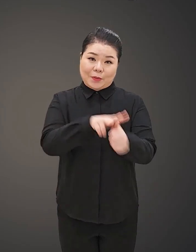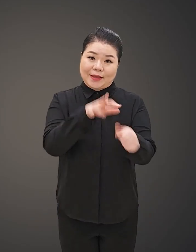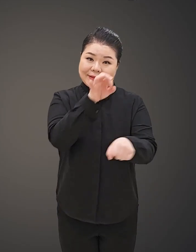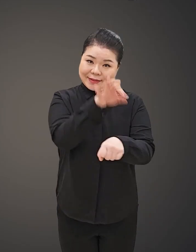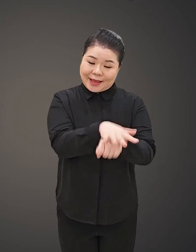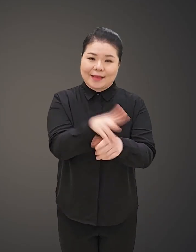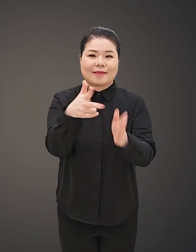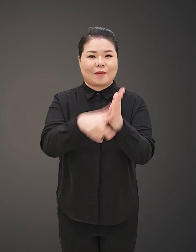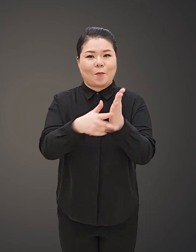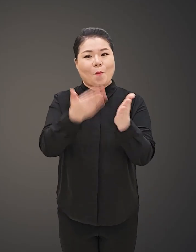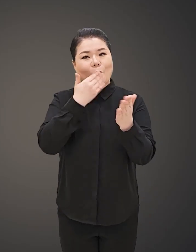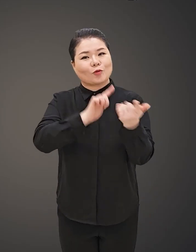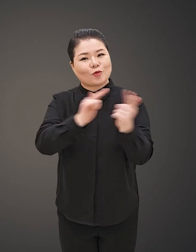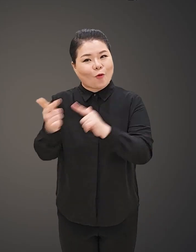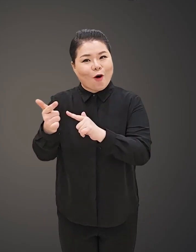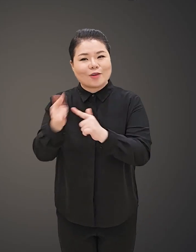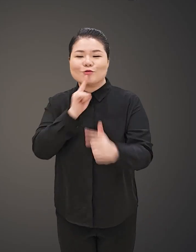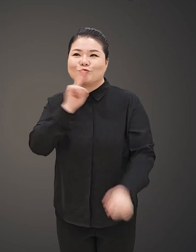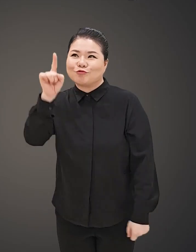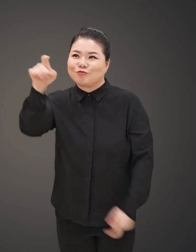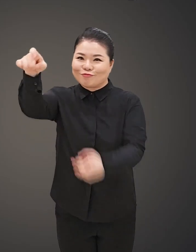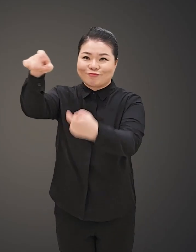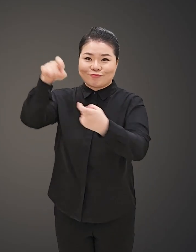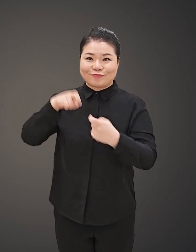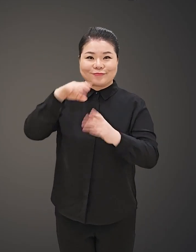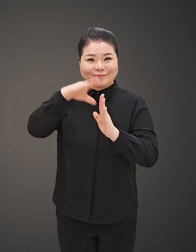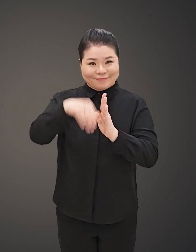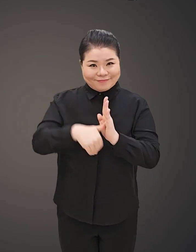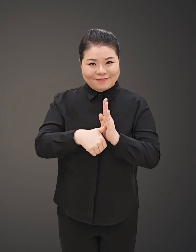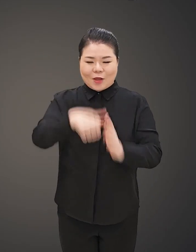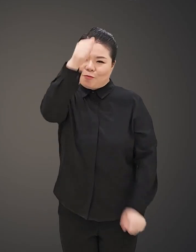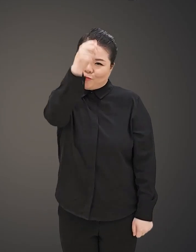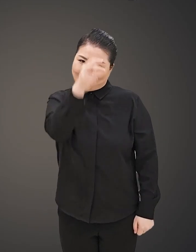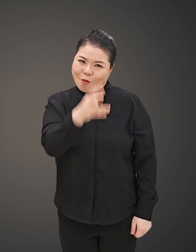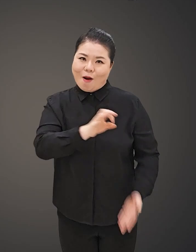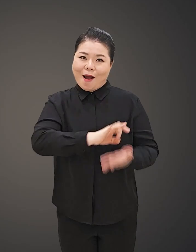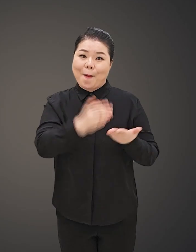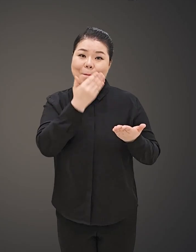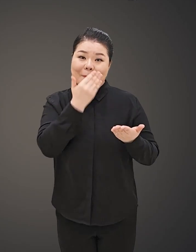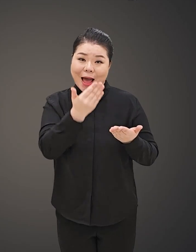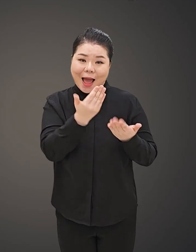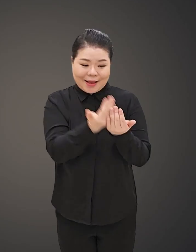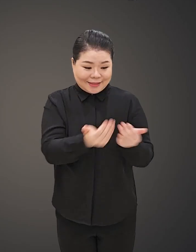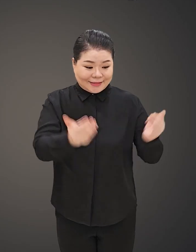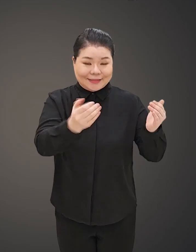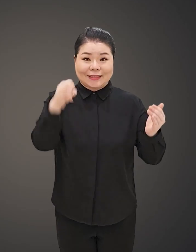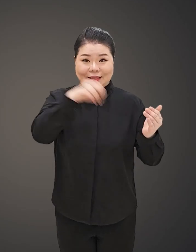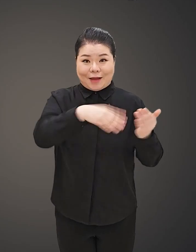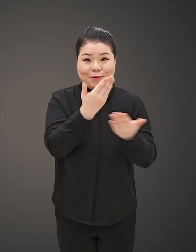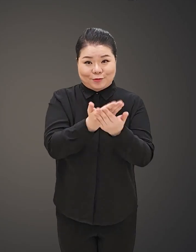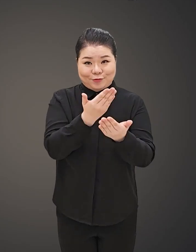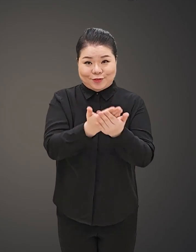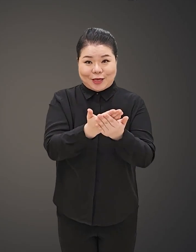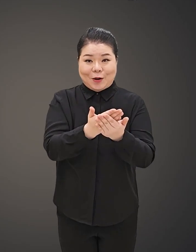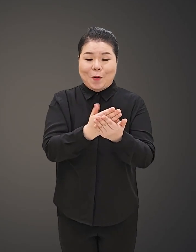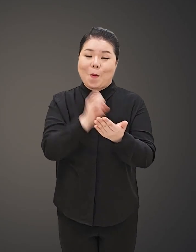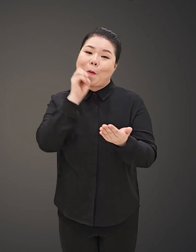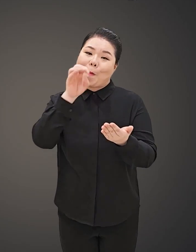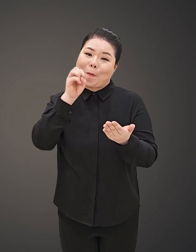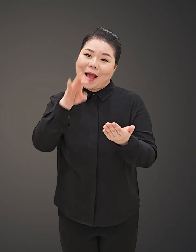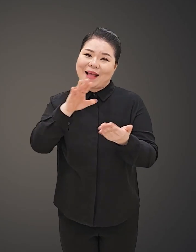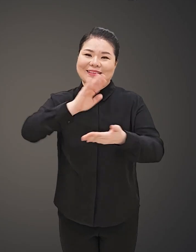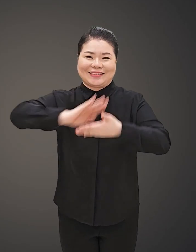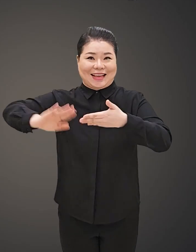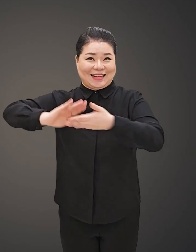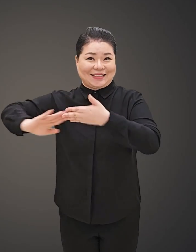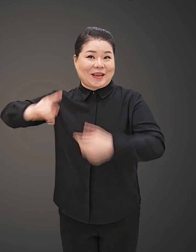슈퍼마켓에서 산 재료나 음식점에서 주문한 음식을 포장할 때 용기 있게 다회용기를 내미는 용기 내